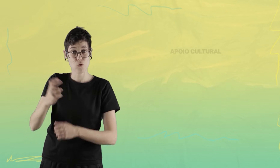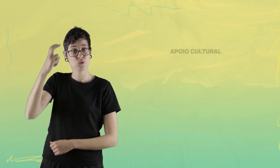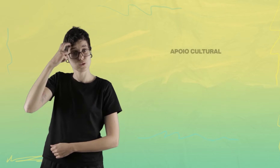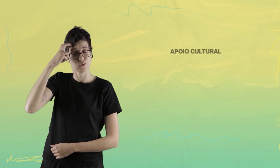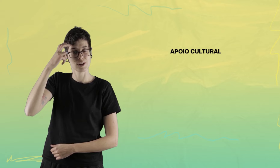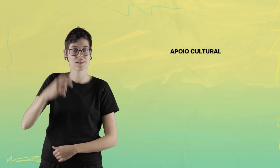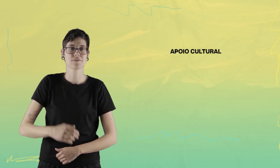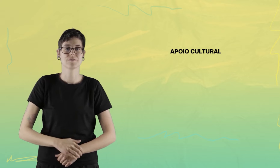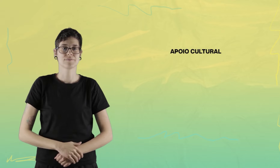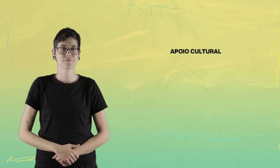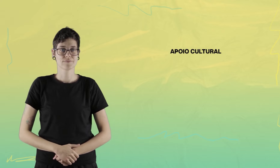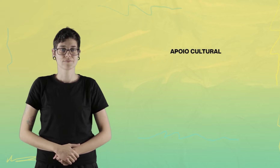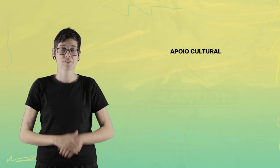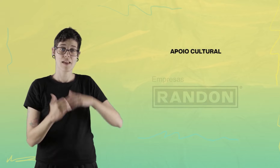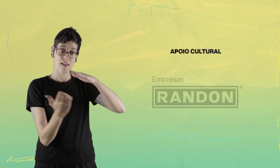Apoio cultural: